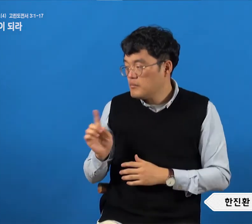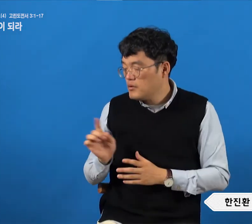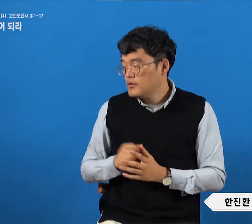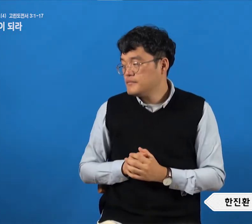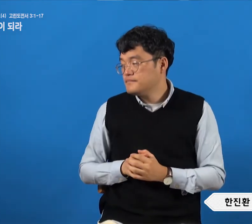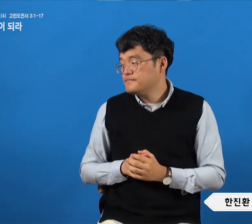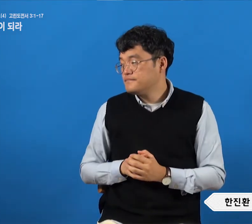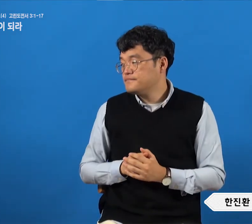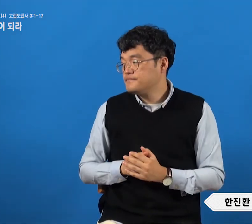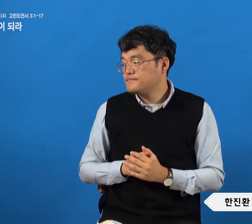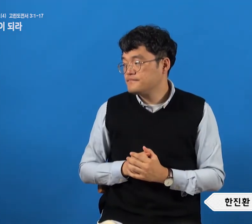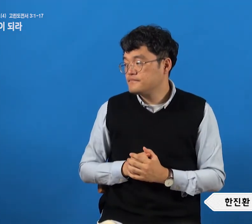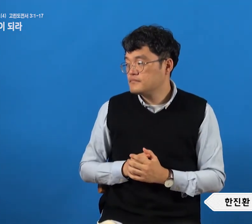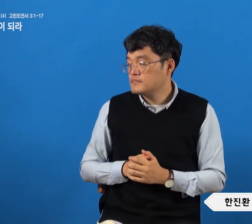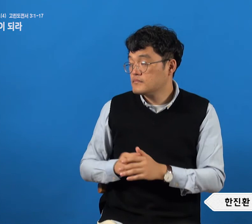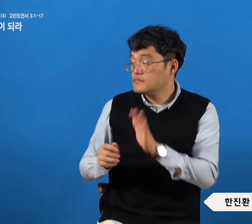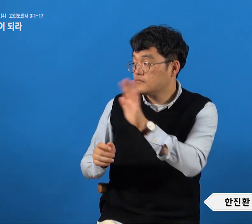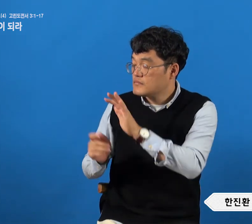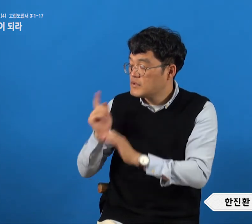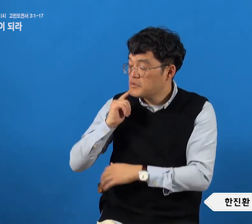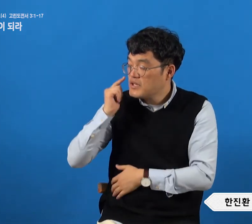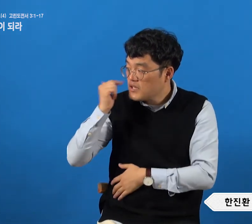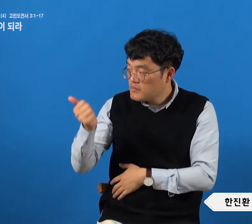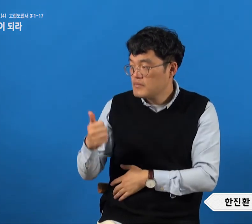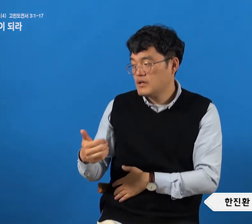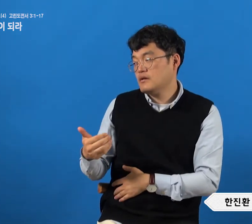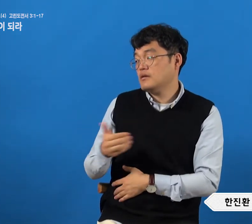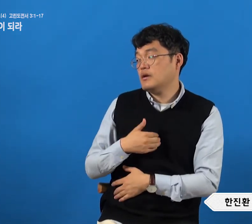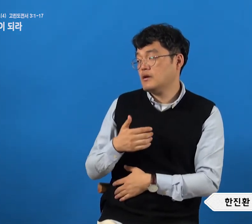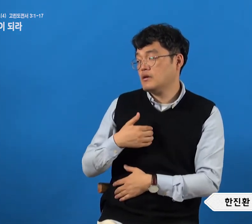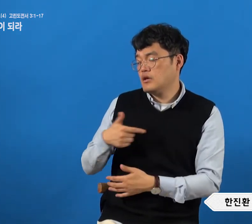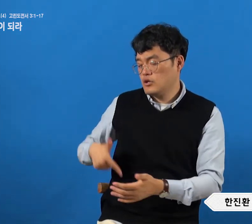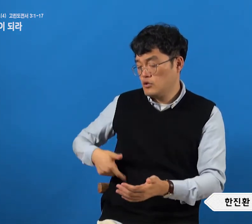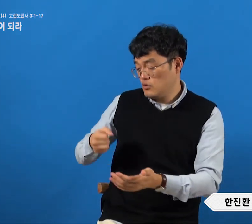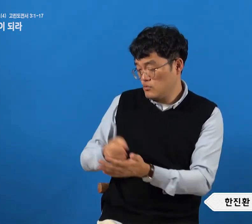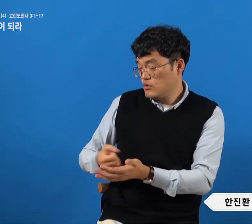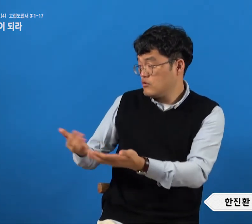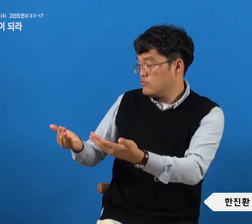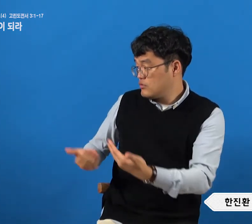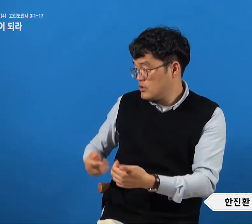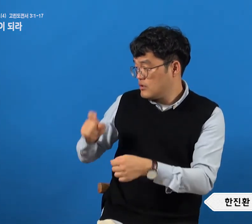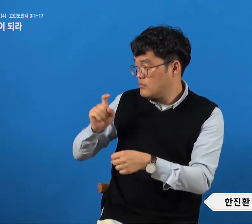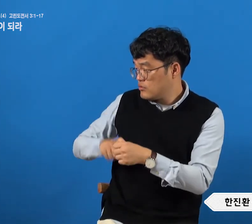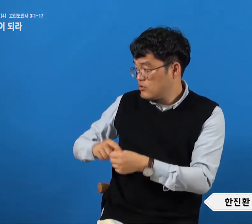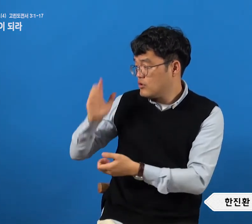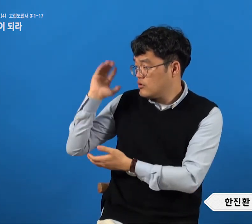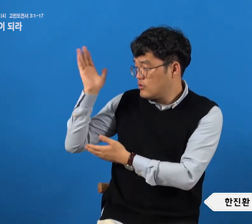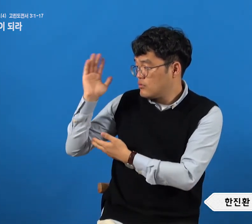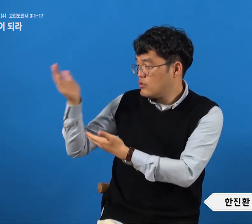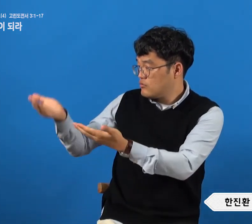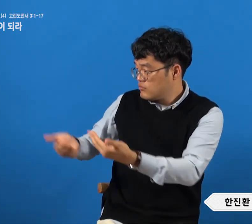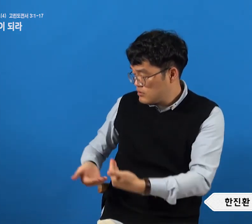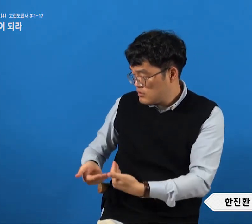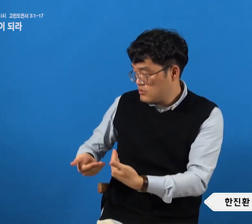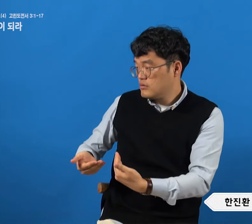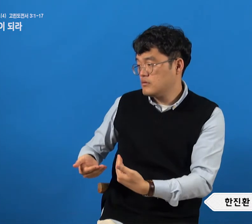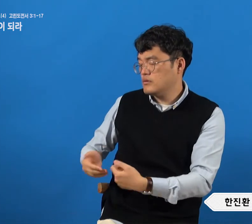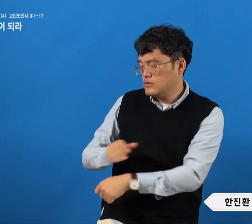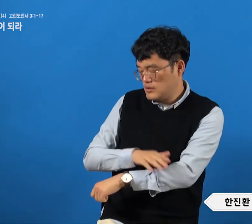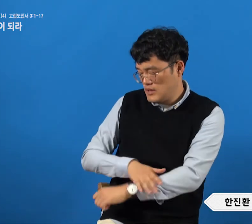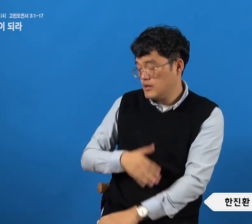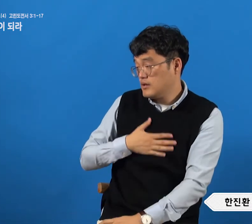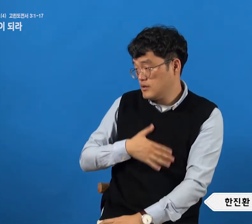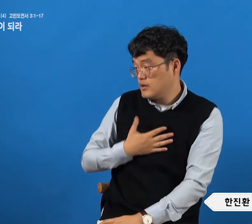가냘픈 목소리로 이렇게 말씀하십니다. 목사님, 저에게 용기를 주시기 위해서 그렇게 설교해 주신 거 잘